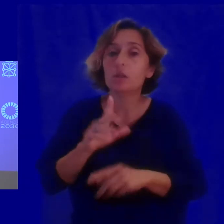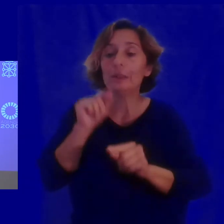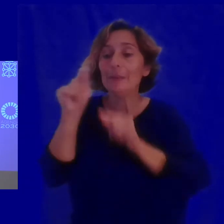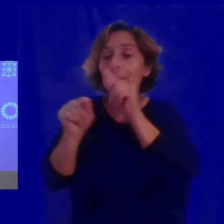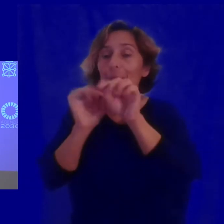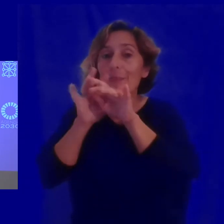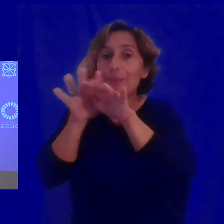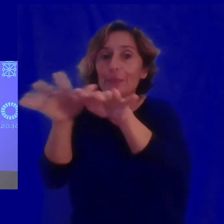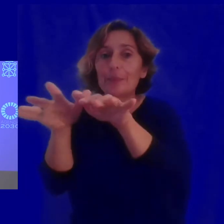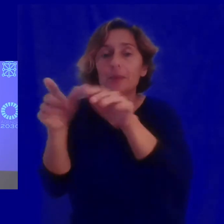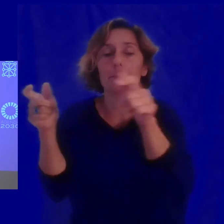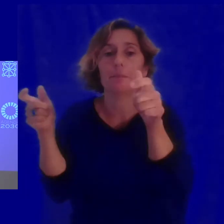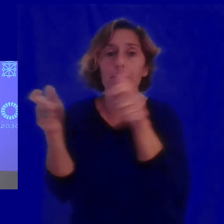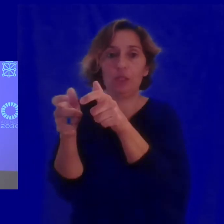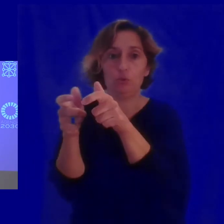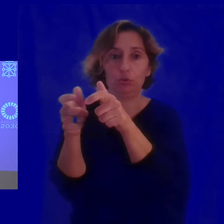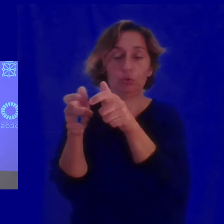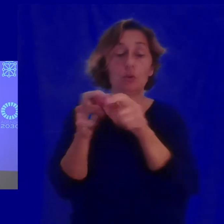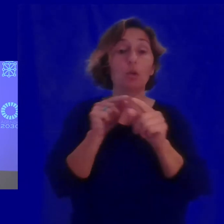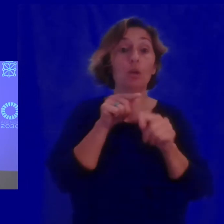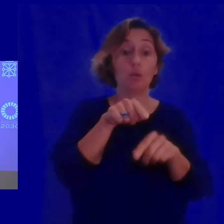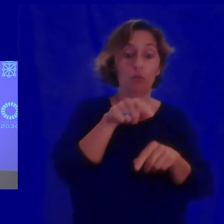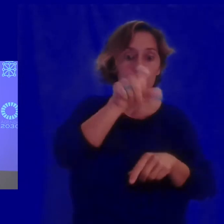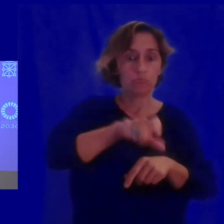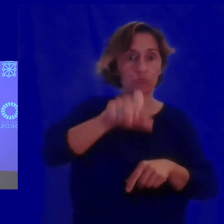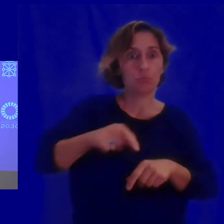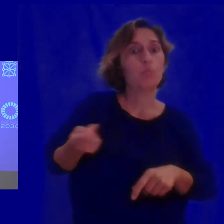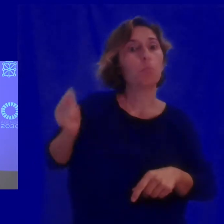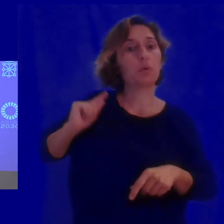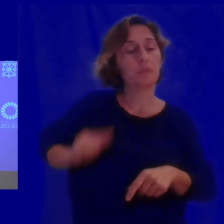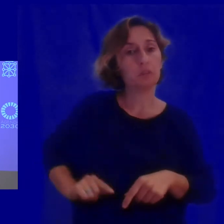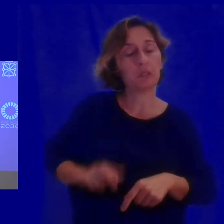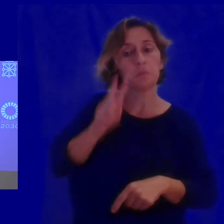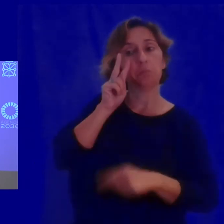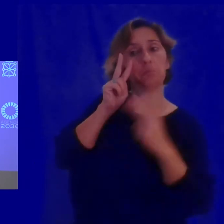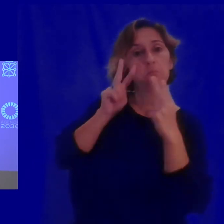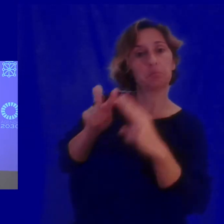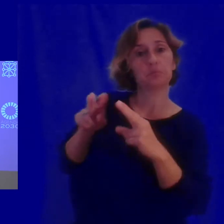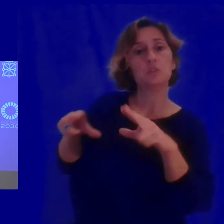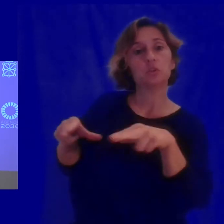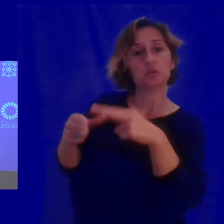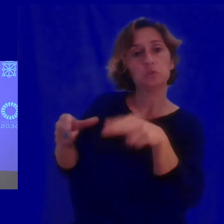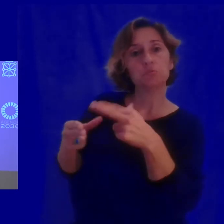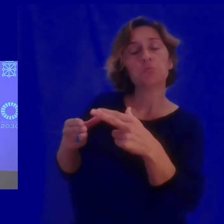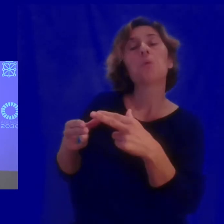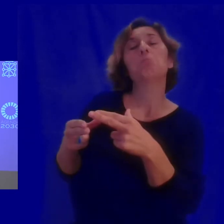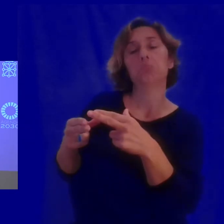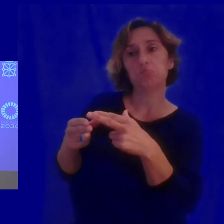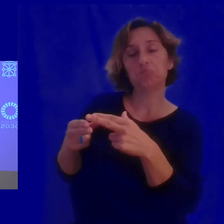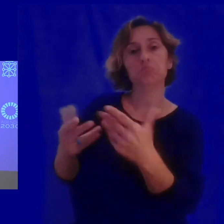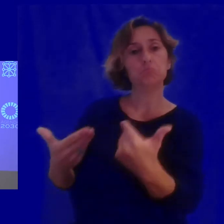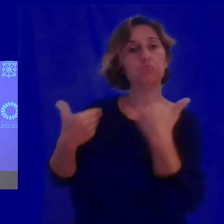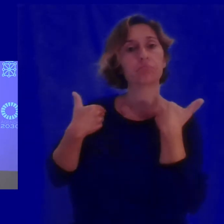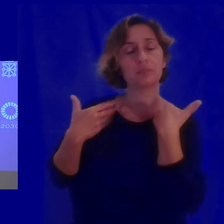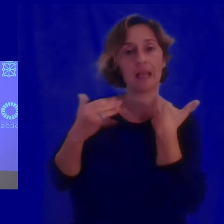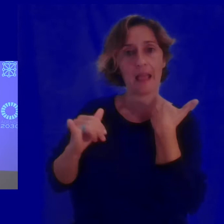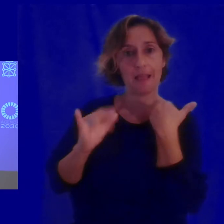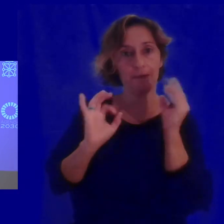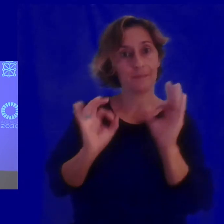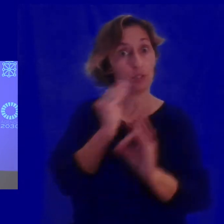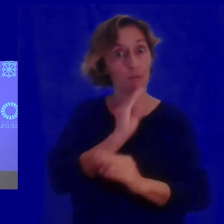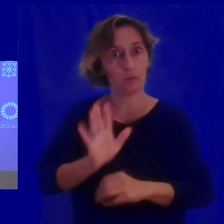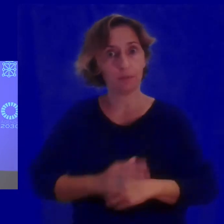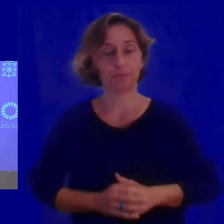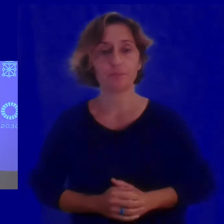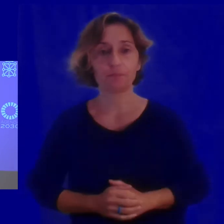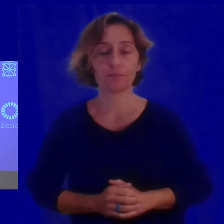contagios y que los profesionales vean medidas y conductas responsables fuera de los centros sanitarios. Comentarles